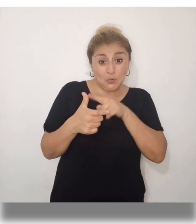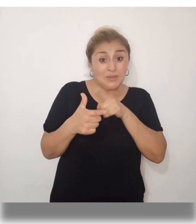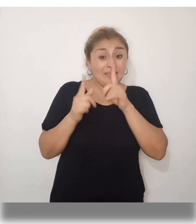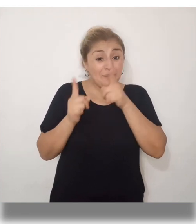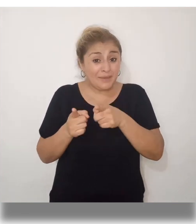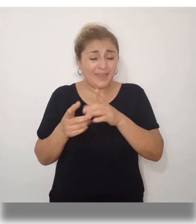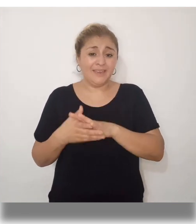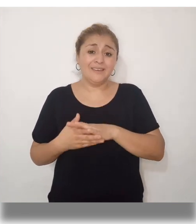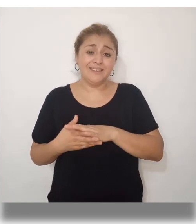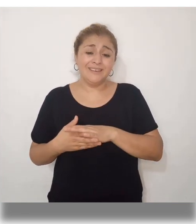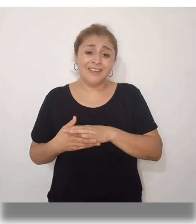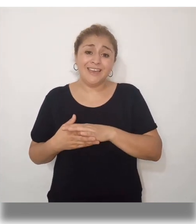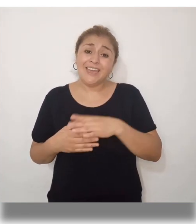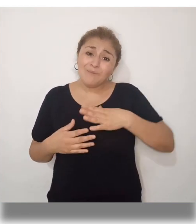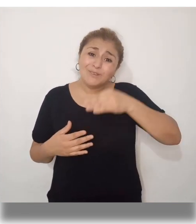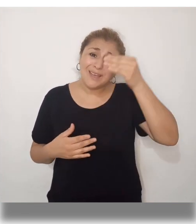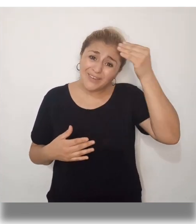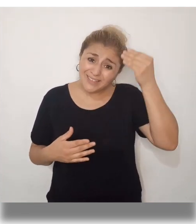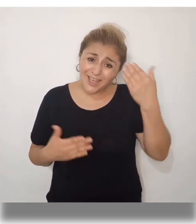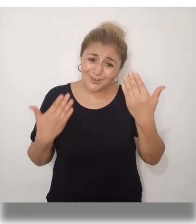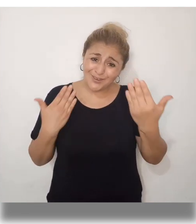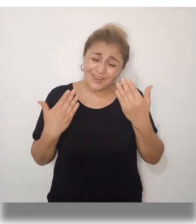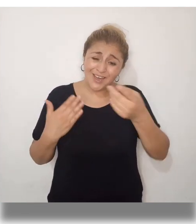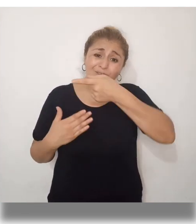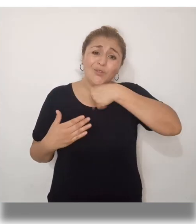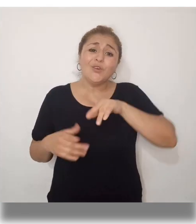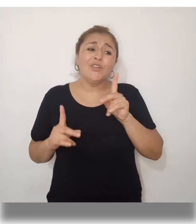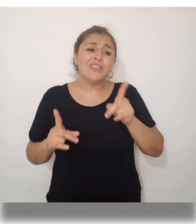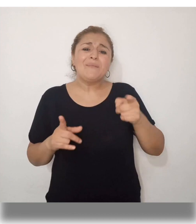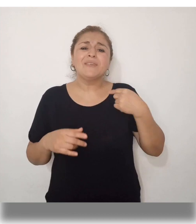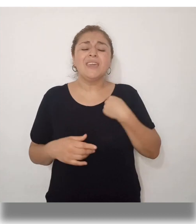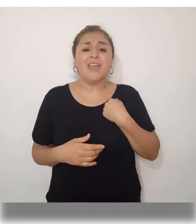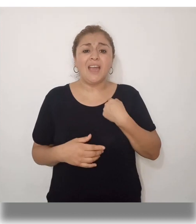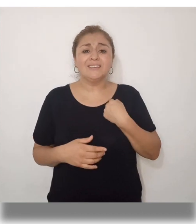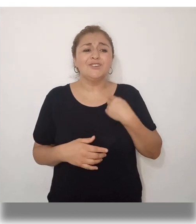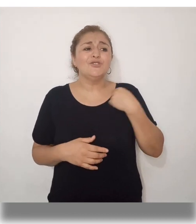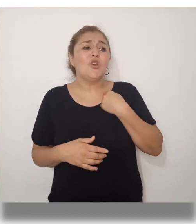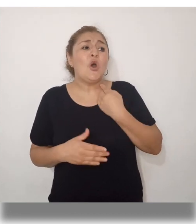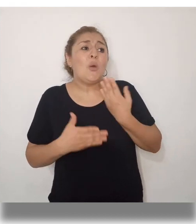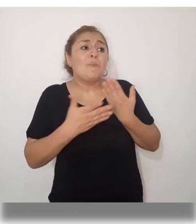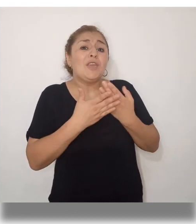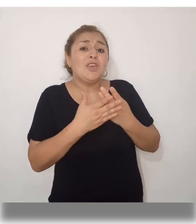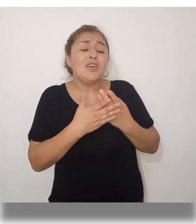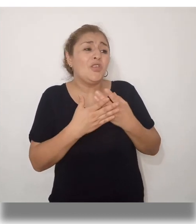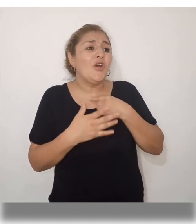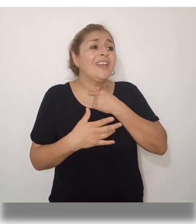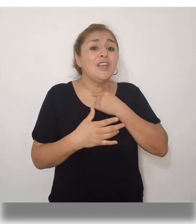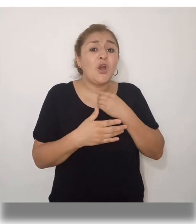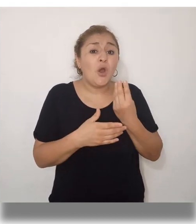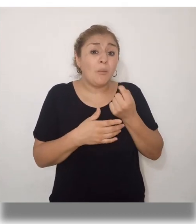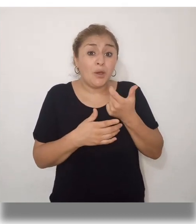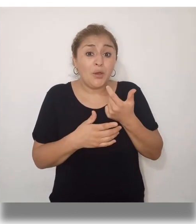nos conformamos con muy poco siendo que nuestro padre tiene grandes bendiciones para